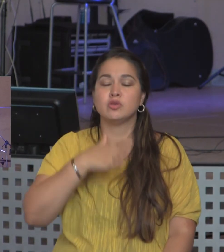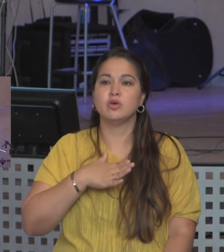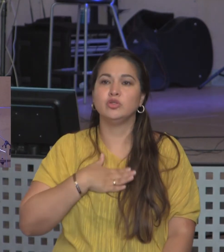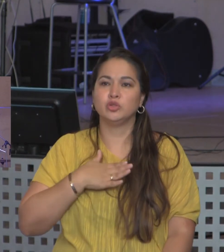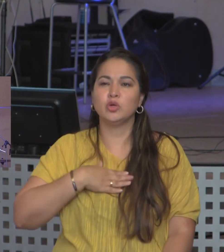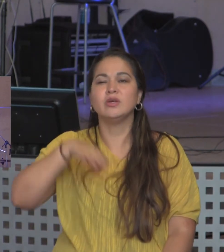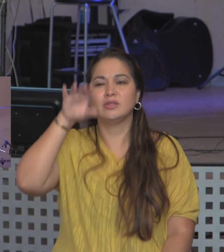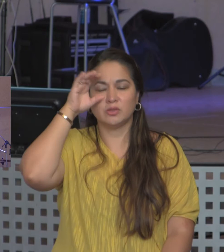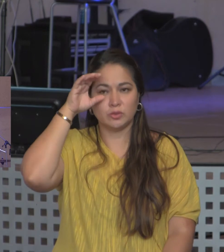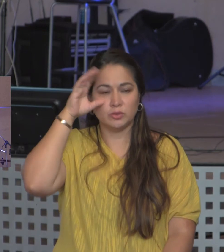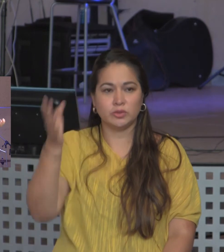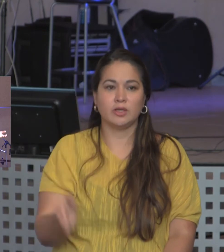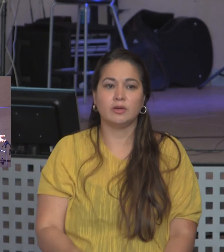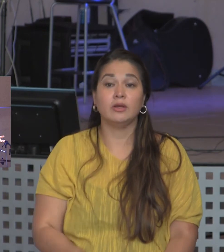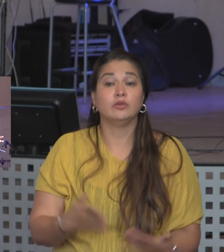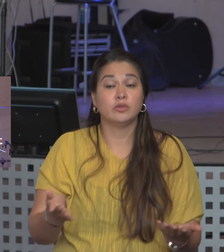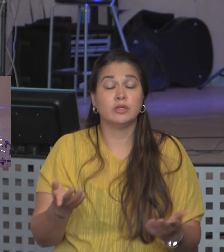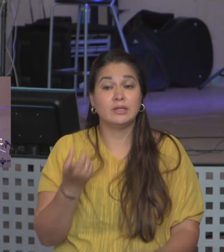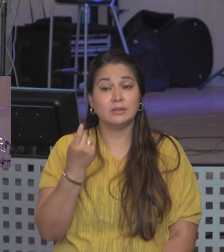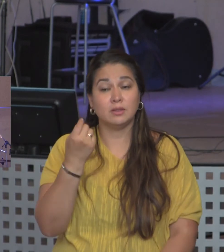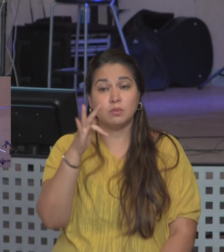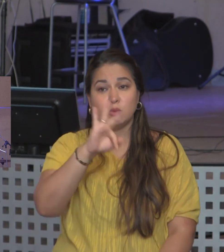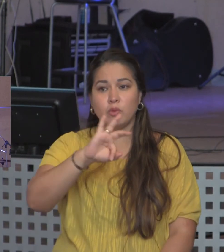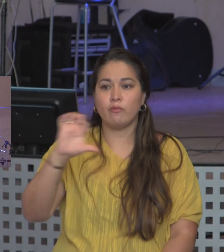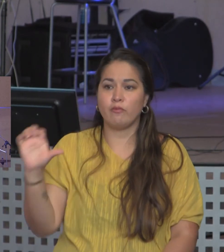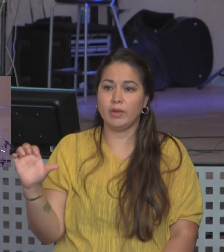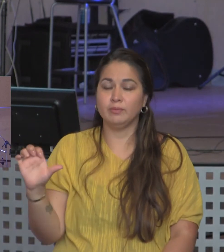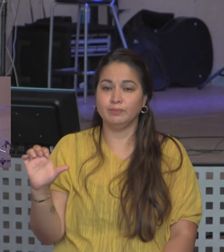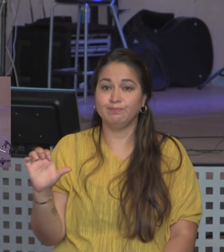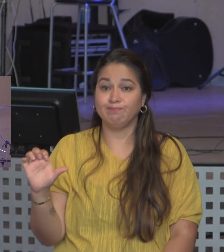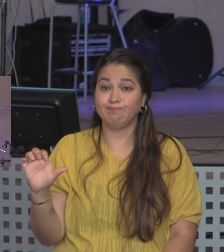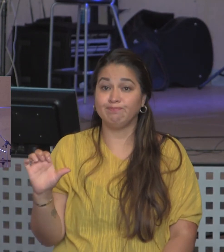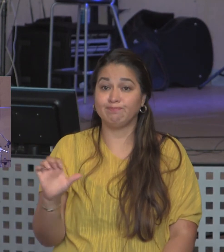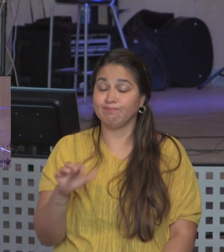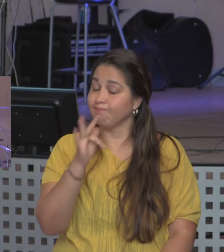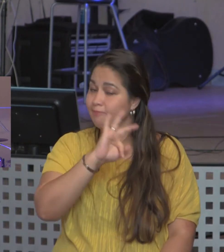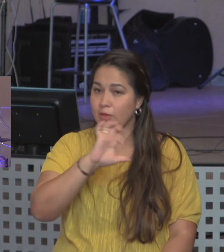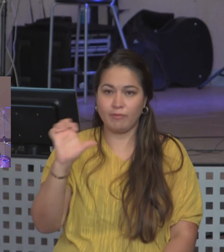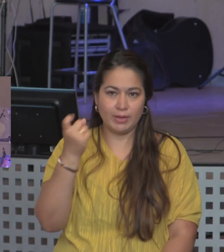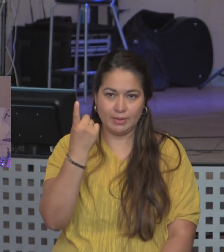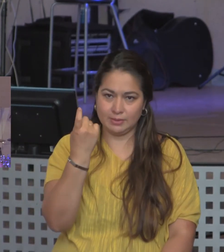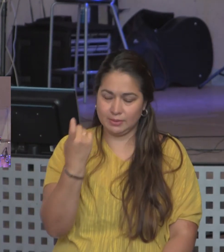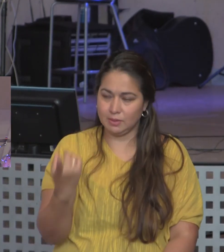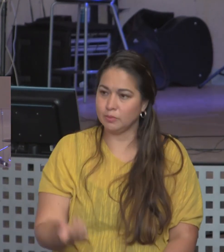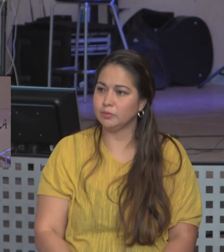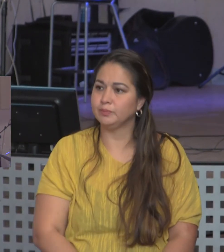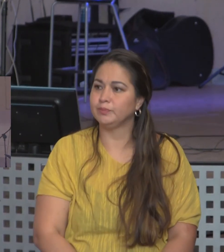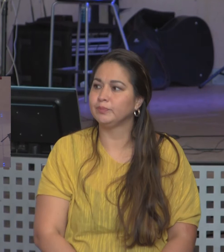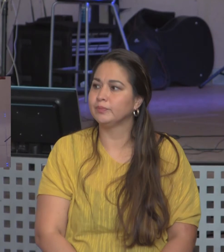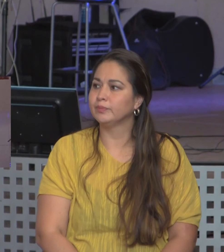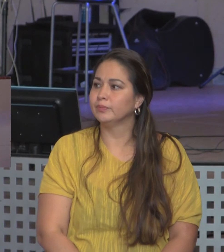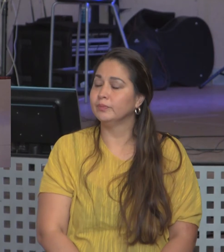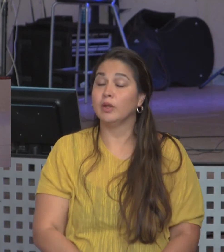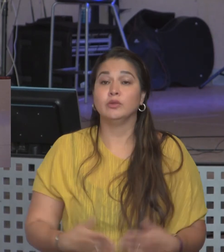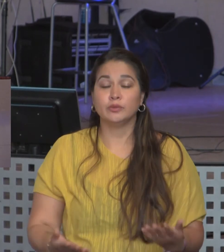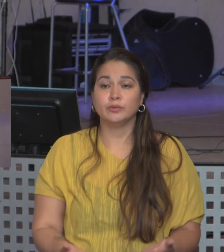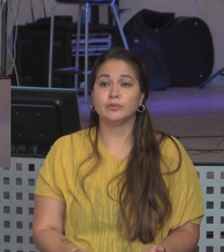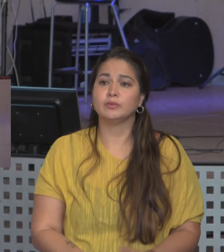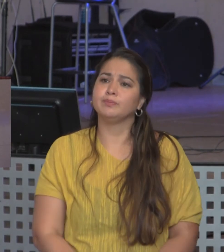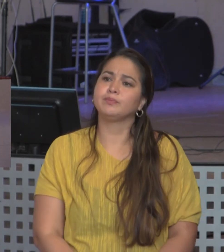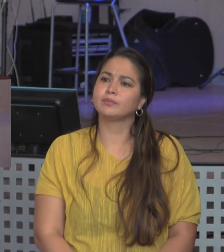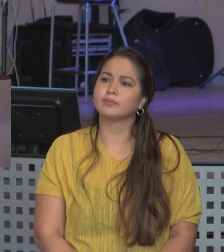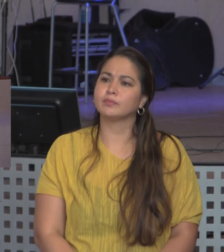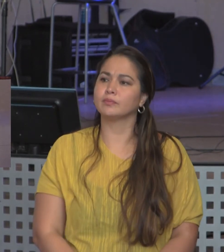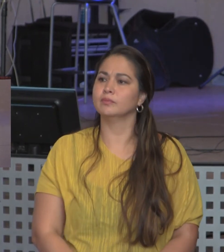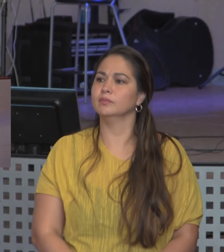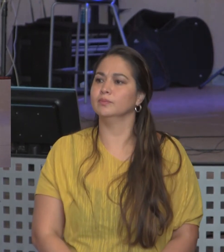manera. Eso parte de fe. ¿Y sabes qué? Le vas a oír. Le vas a oír, le vas a oír. Aunque no